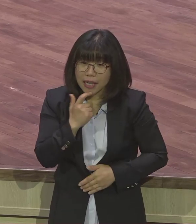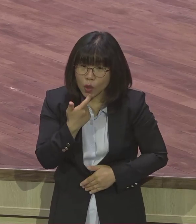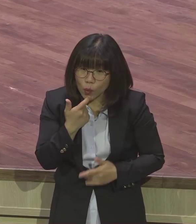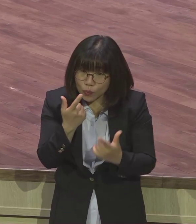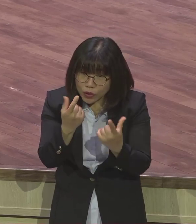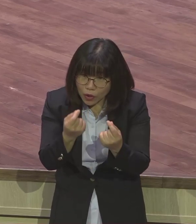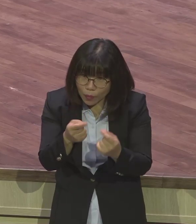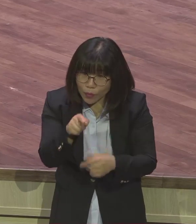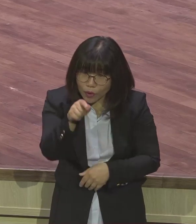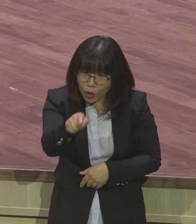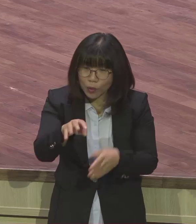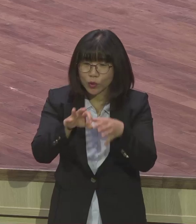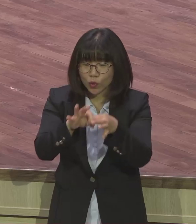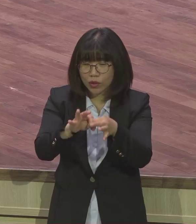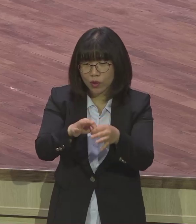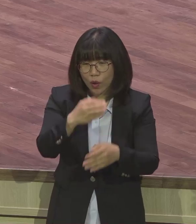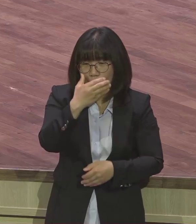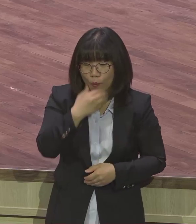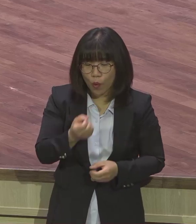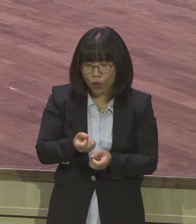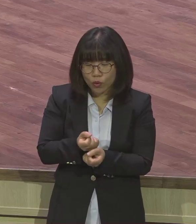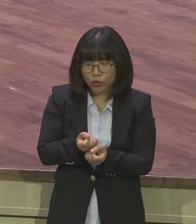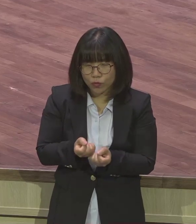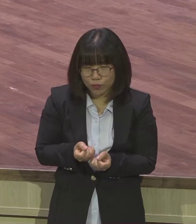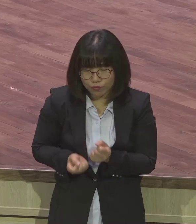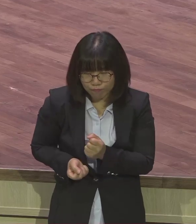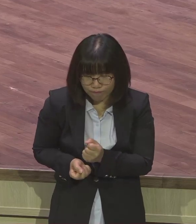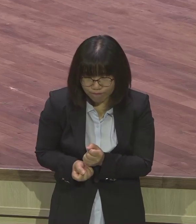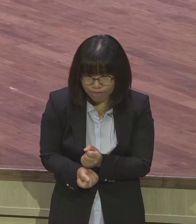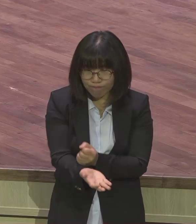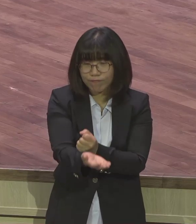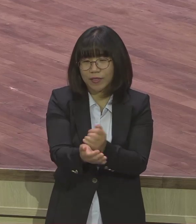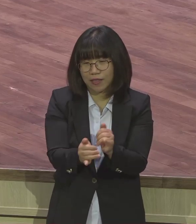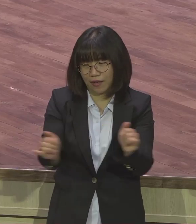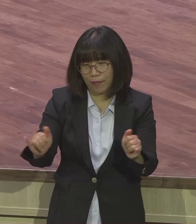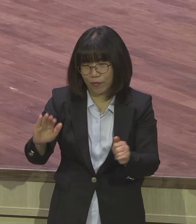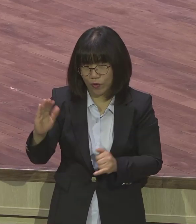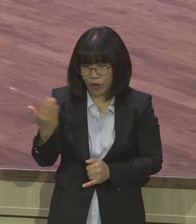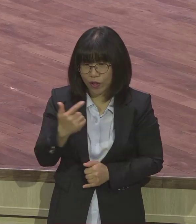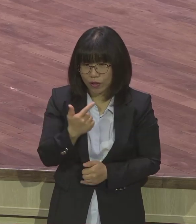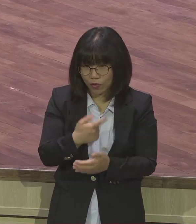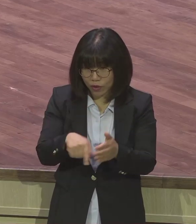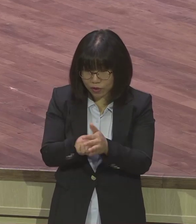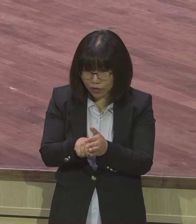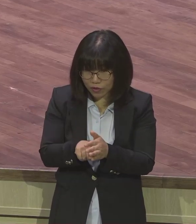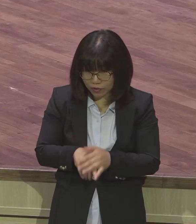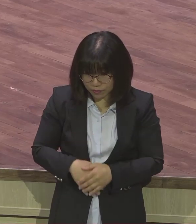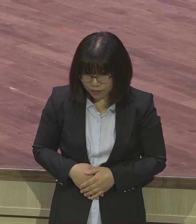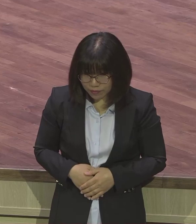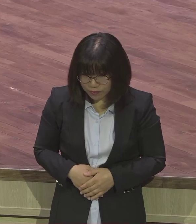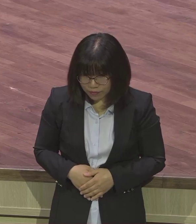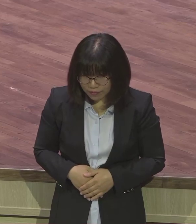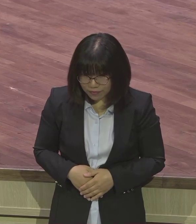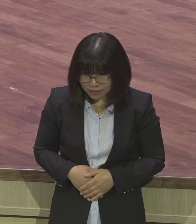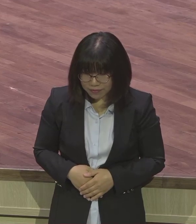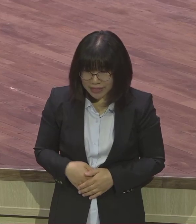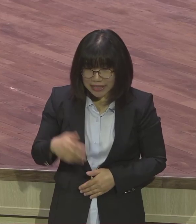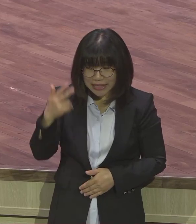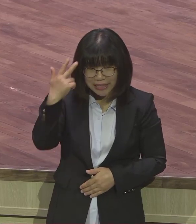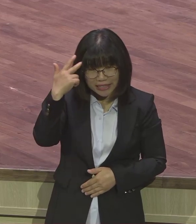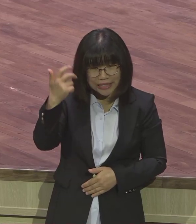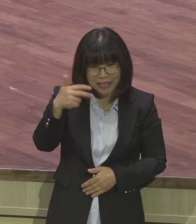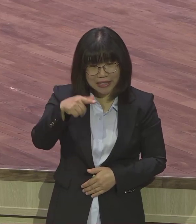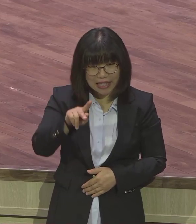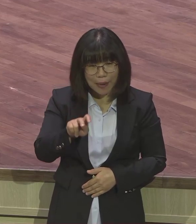되라고. 아멘. 그렇게 여러분요. 정말로 여러분 존재감 있게 살았어요. 잠언 22장 29절에 보면요.